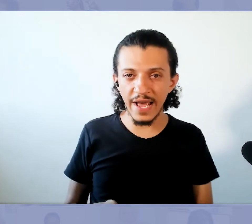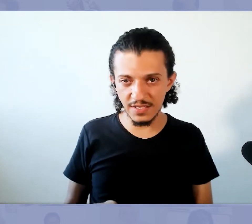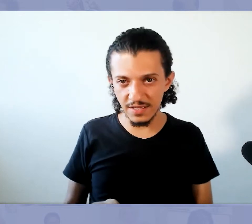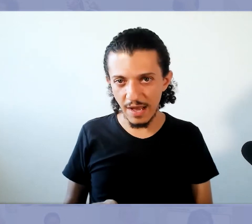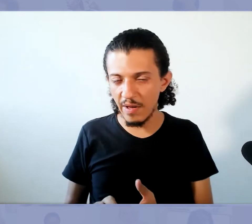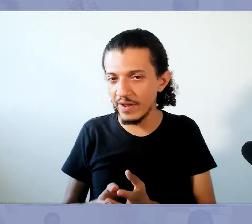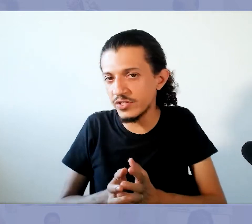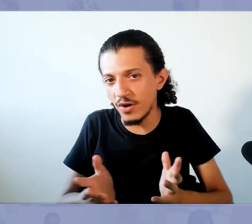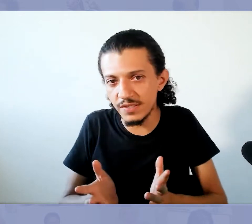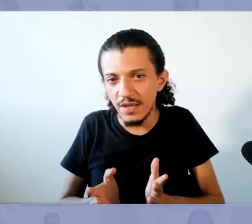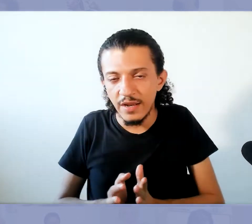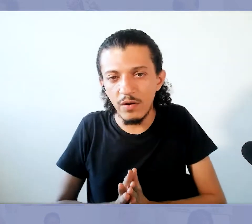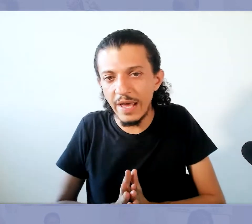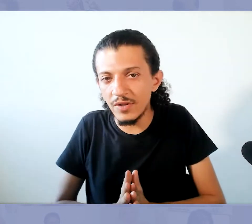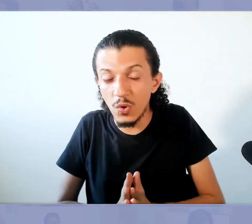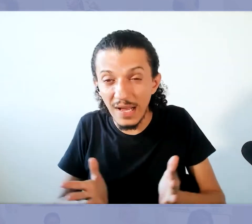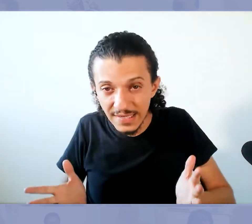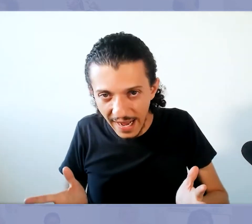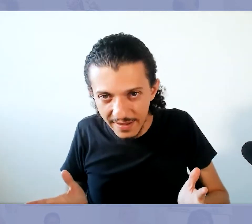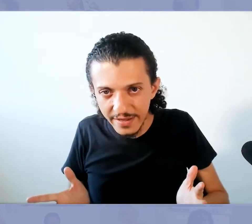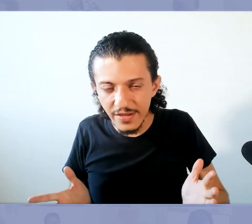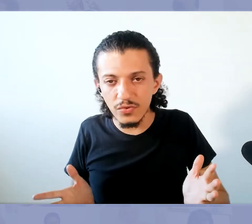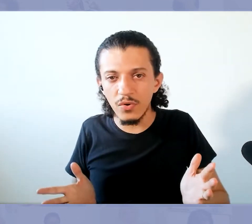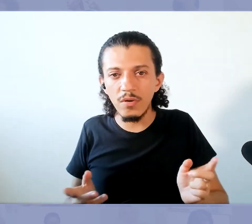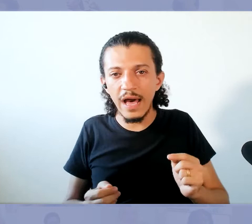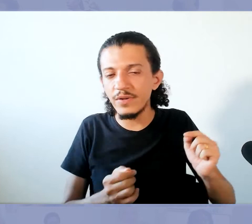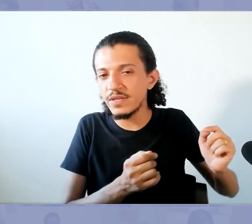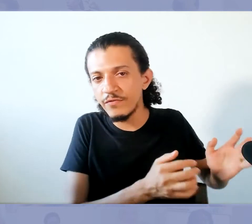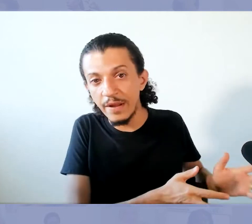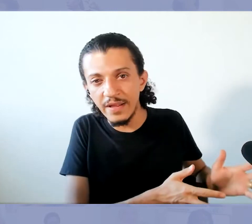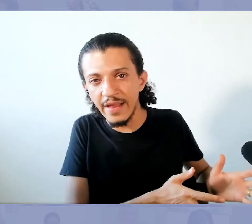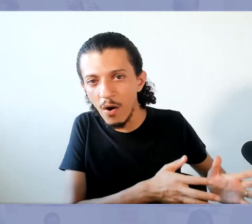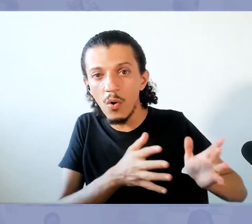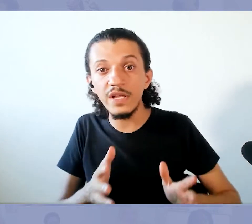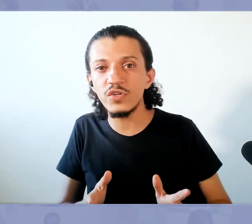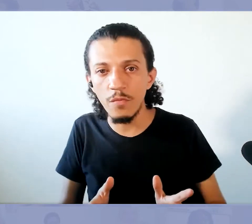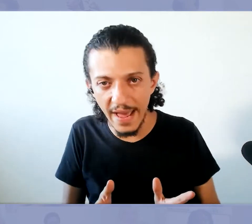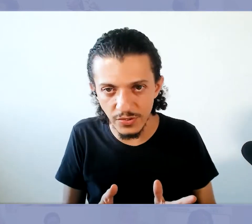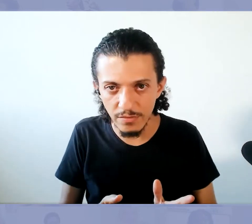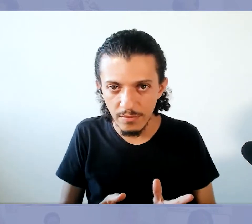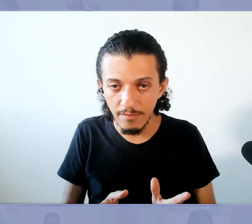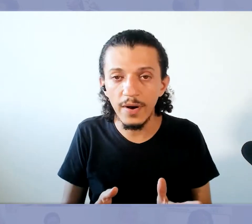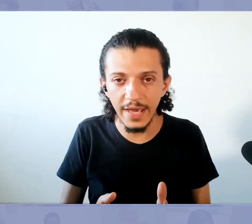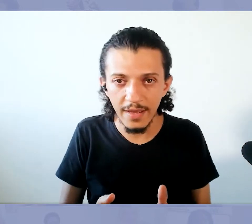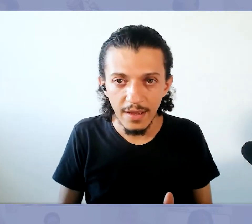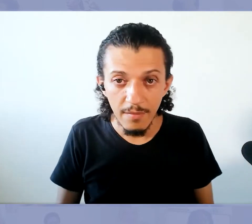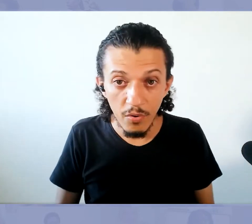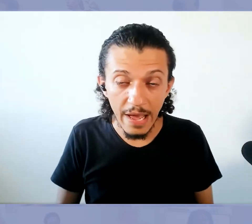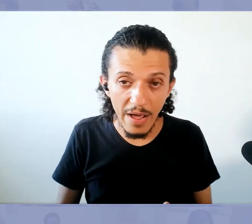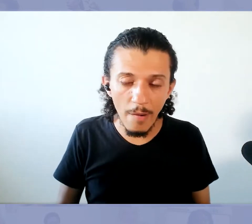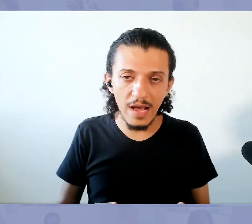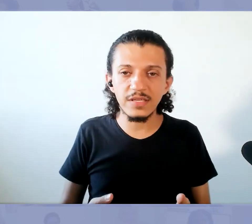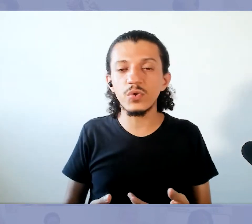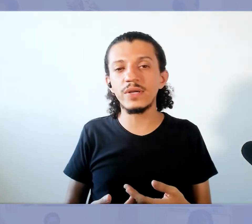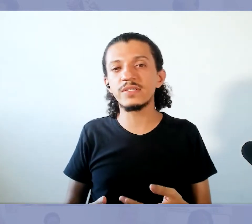simplesmente esquece. A maioria de nós não lembra de quase nada que estudou lá no ensino fundamental ou no ensino médio. Por quê? Porque